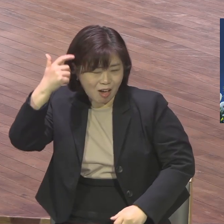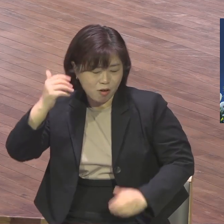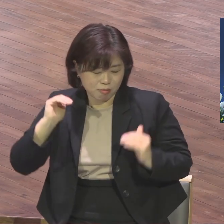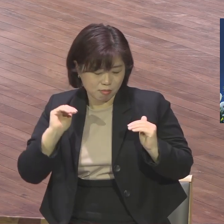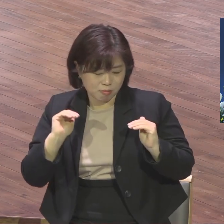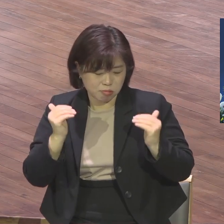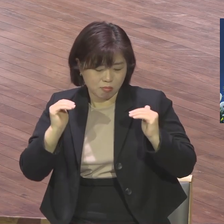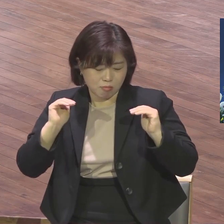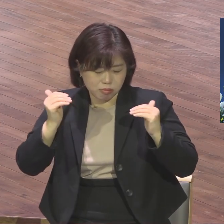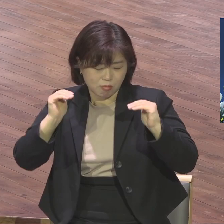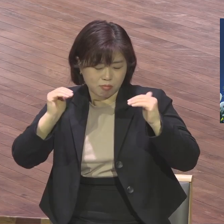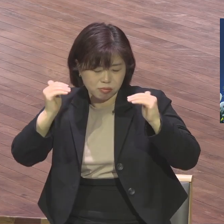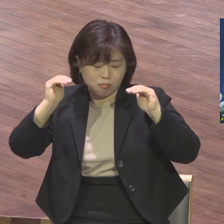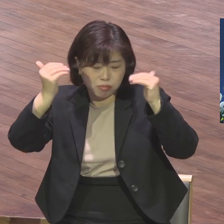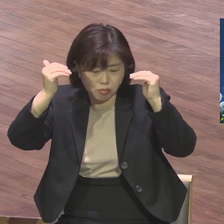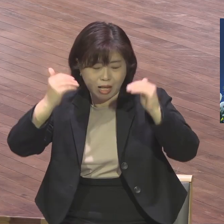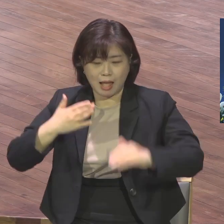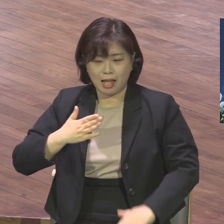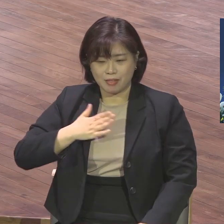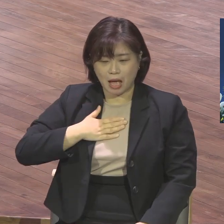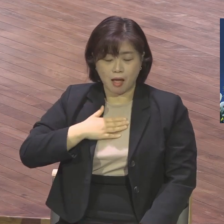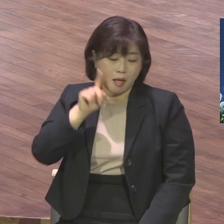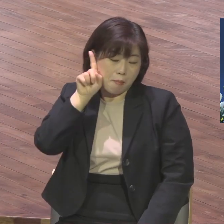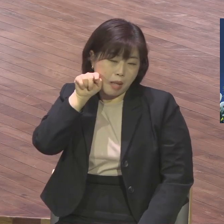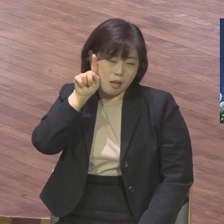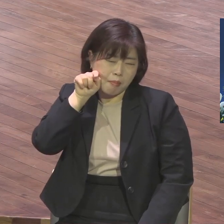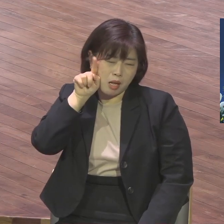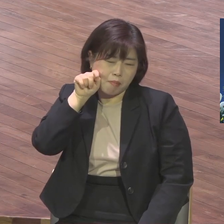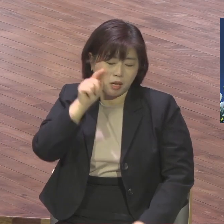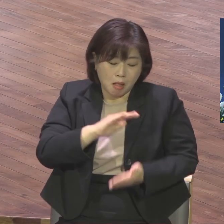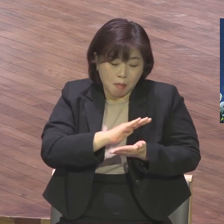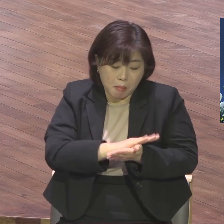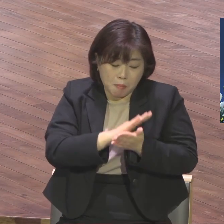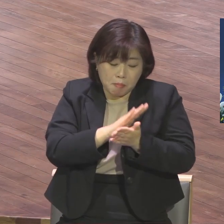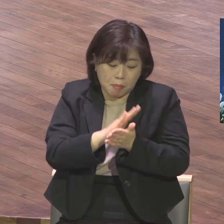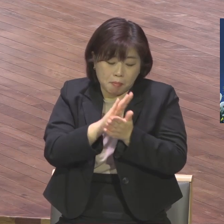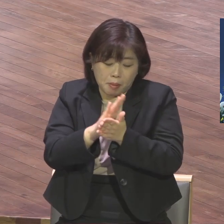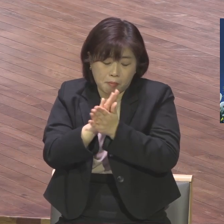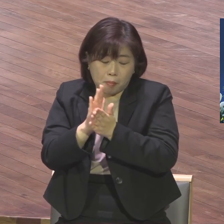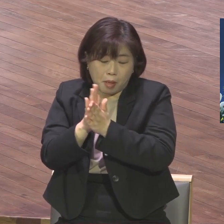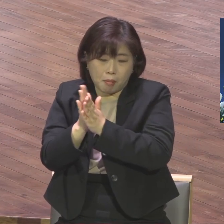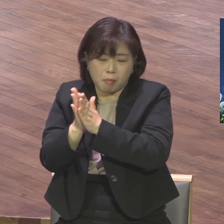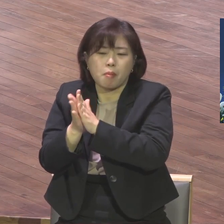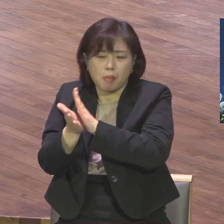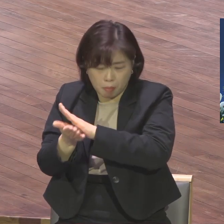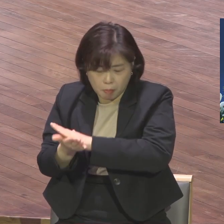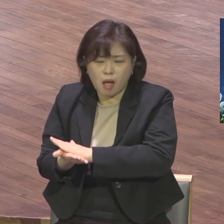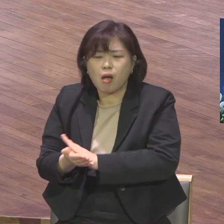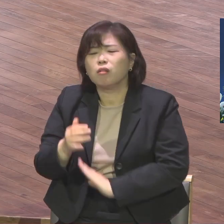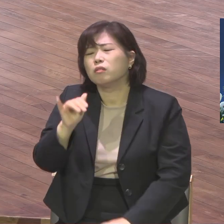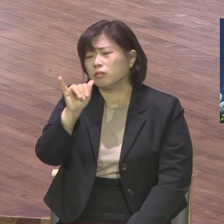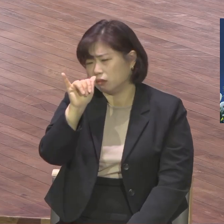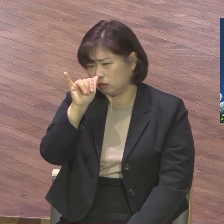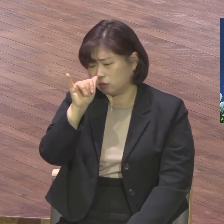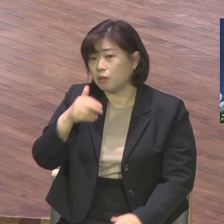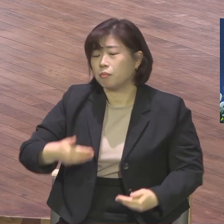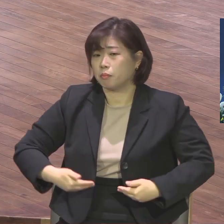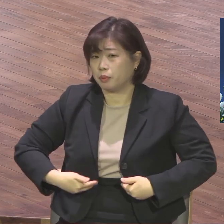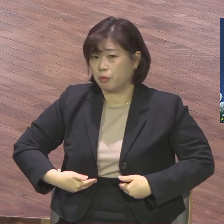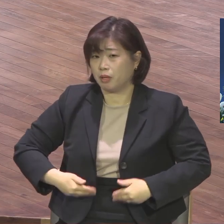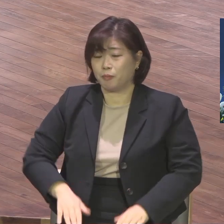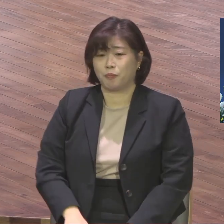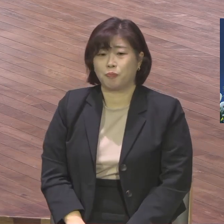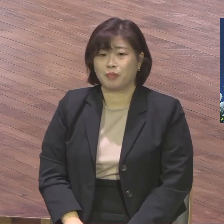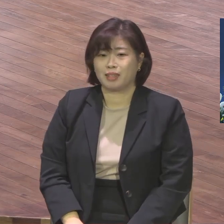변화, 매주 변화, 계속 변화의 연속. 갓난아이가 말이요, 엄마의 젖을 먹고